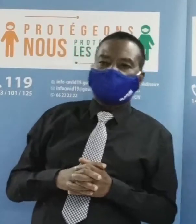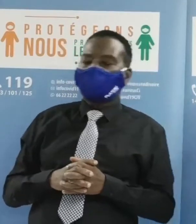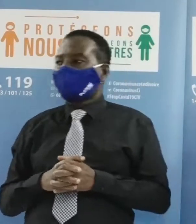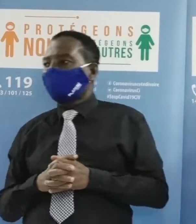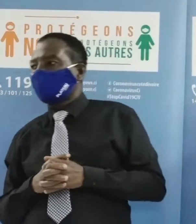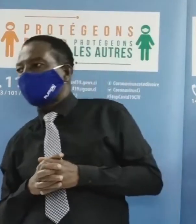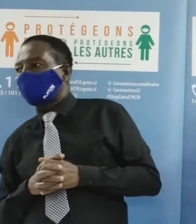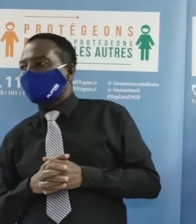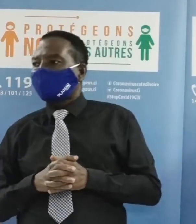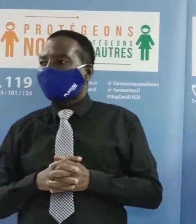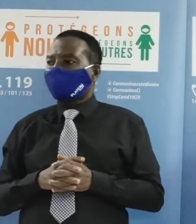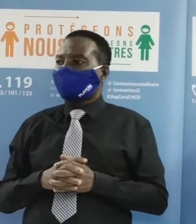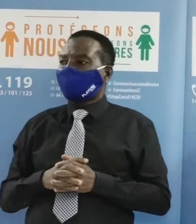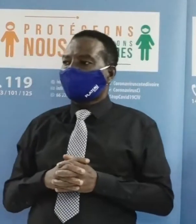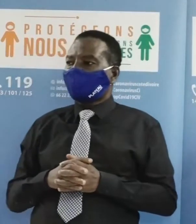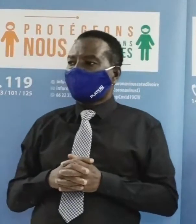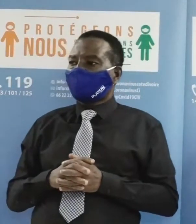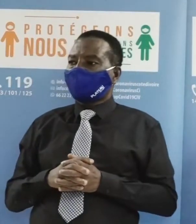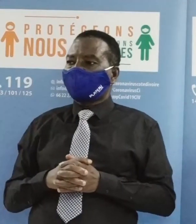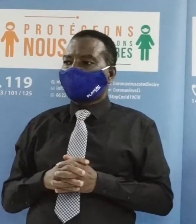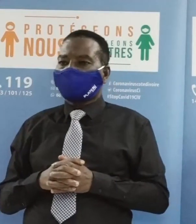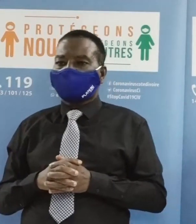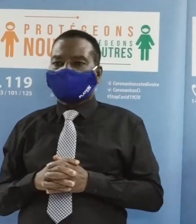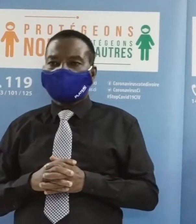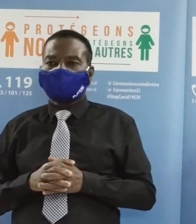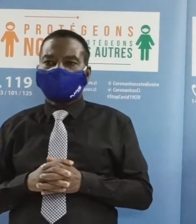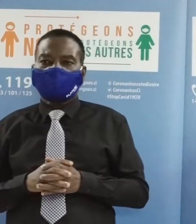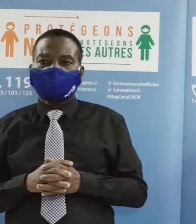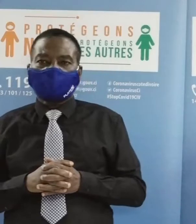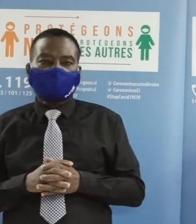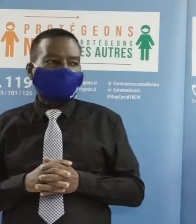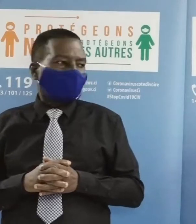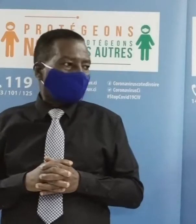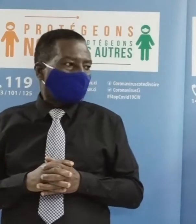avant que non le patient la parole à nos intervenants